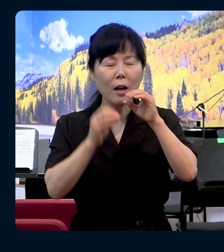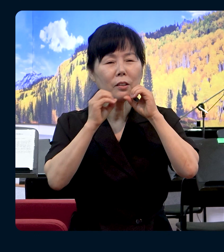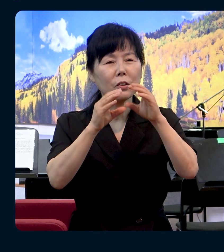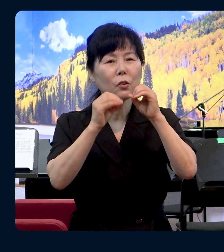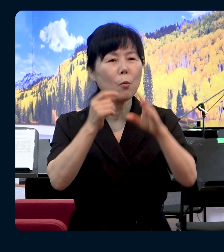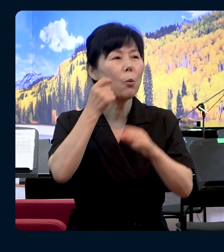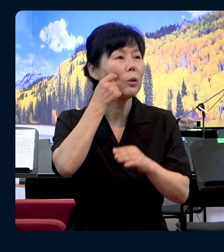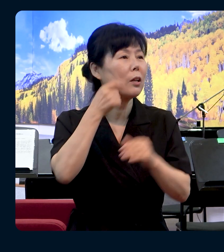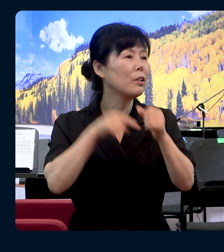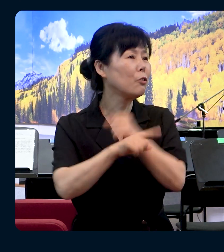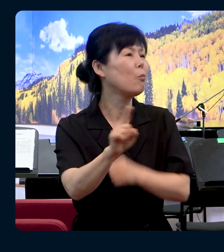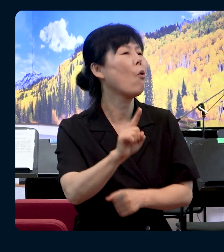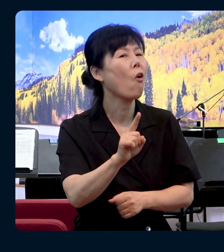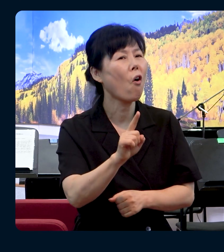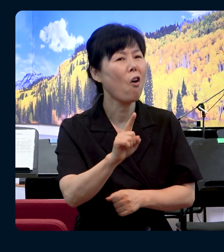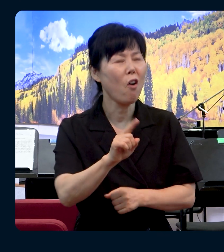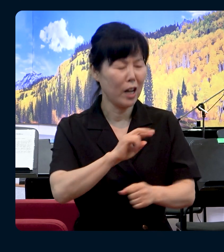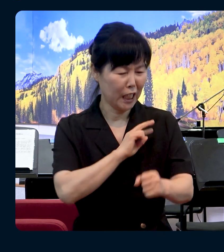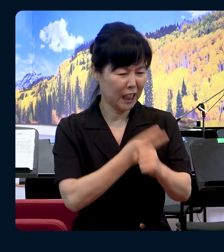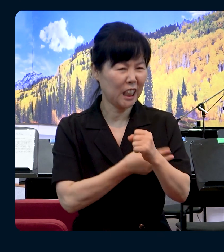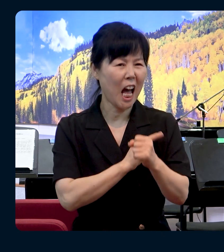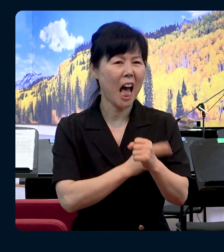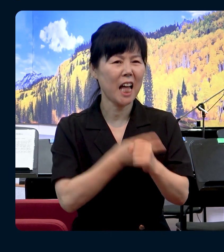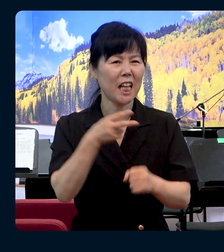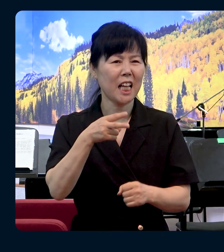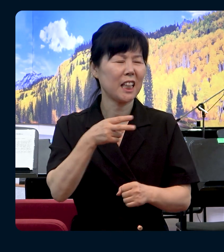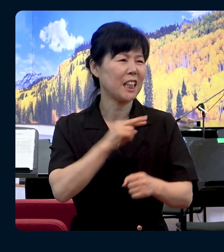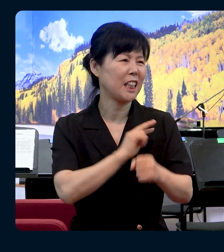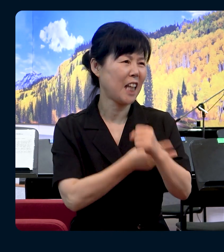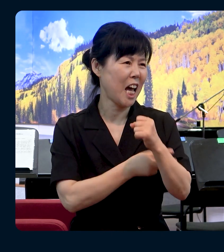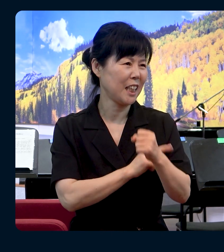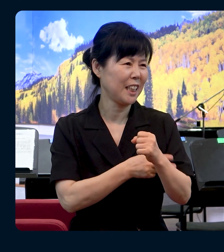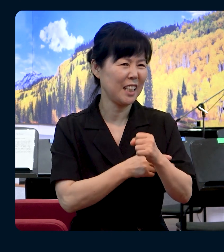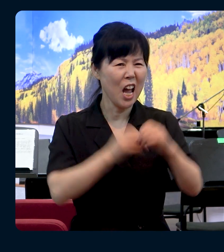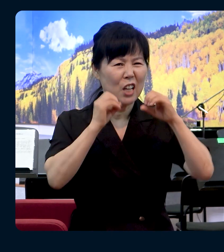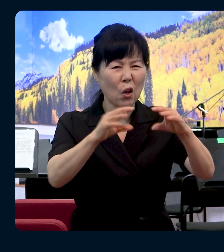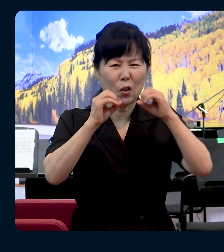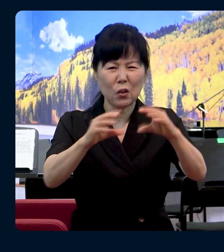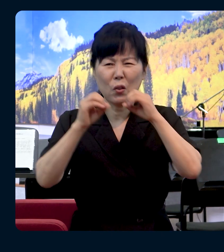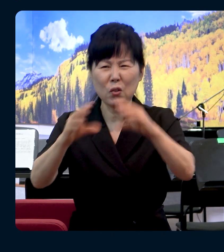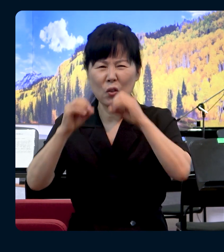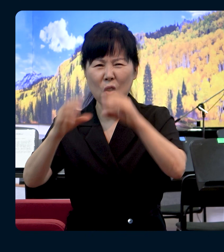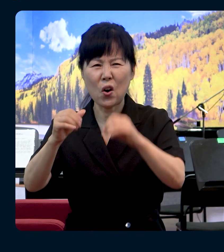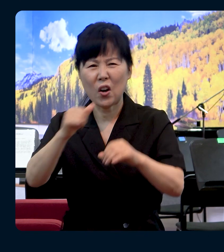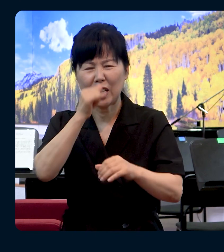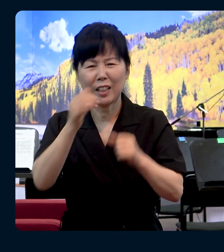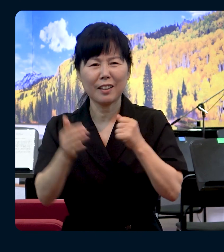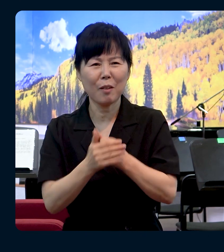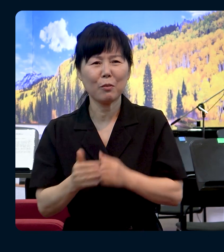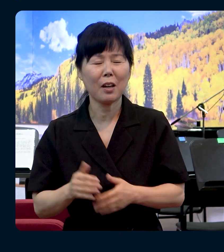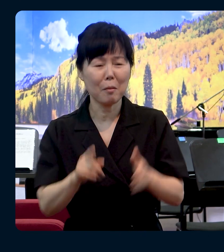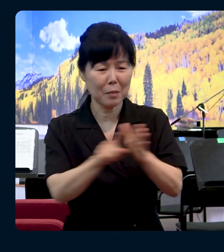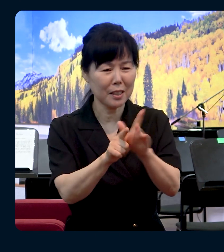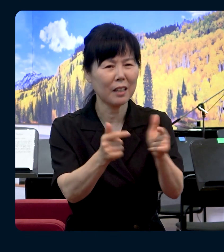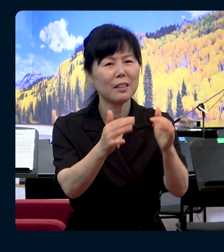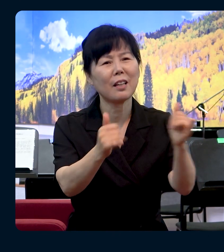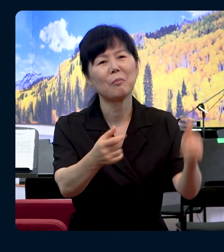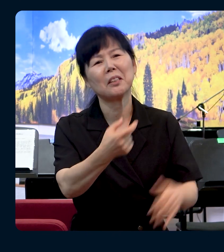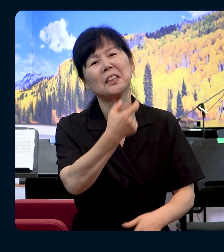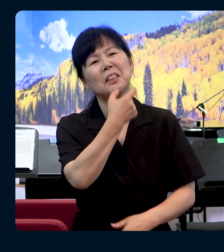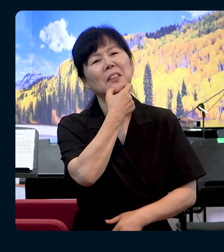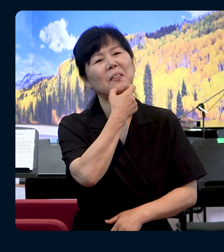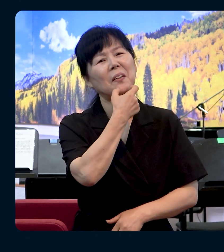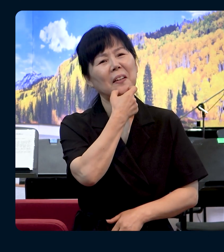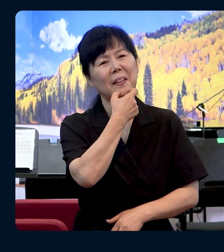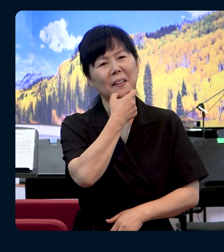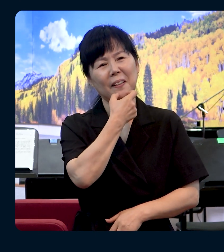하도 이단들이 설치니까. 그러니까 이단들이 그냥 먼저 가서, 하여간 이단들은 그 가라지를 뿌리는 선수니까 그냥